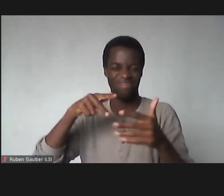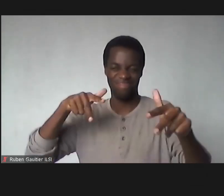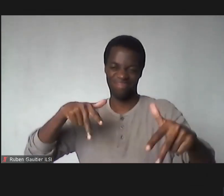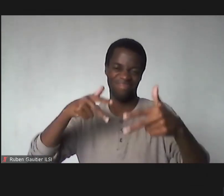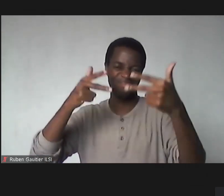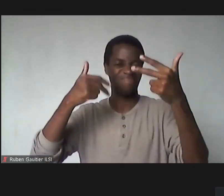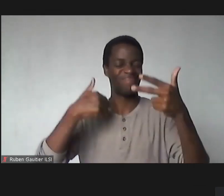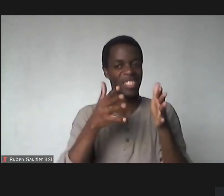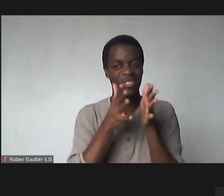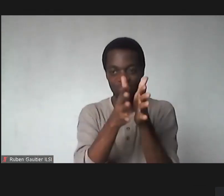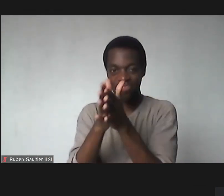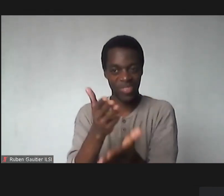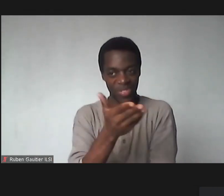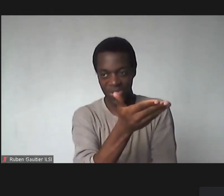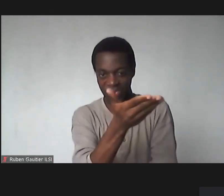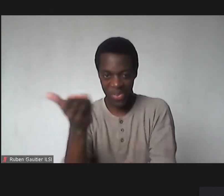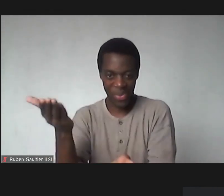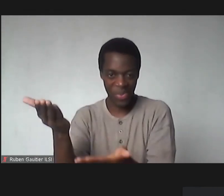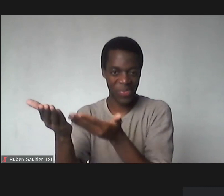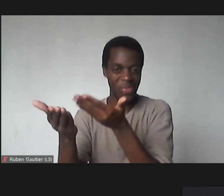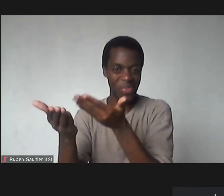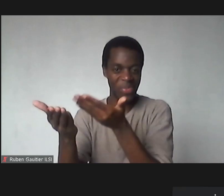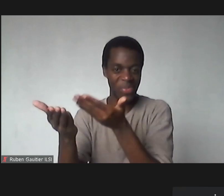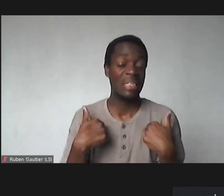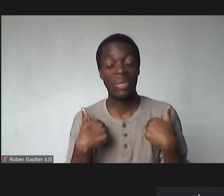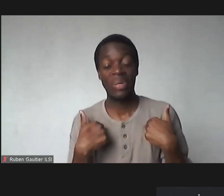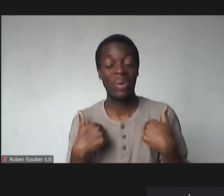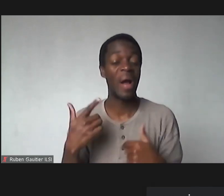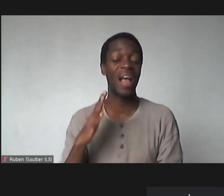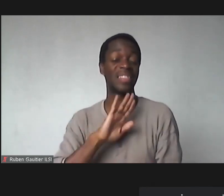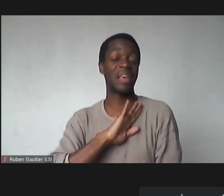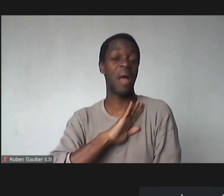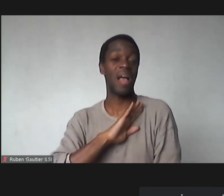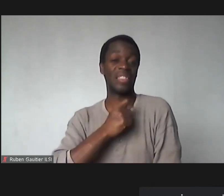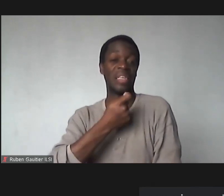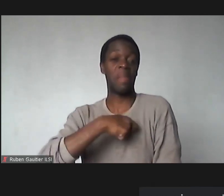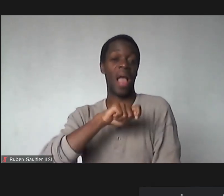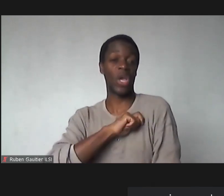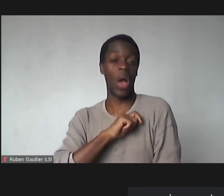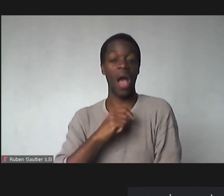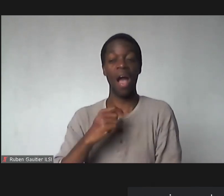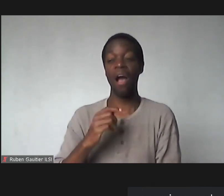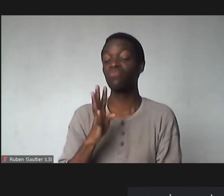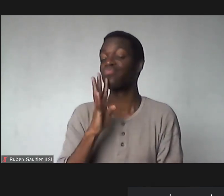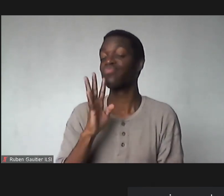con todos ustedes. Disculpe por mi mal español, yo soy de Brasil, no hablo español